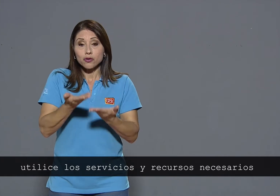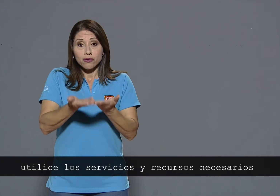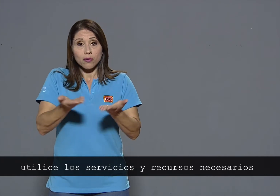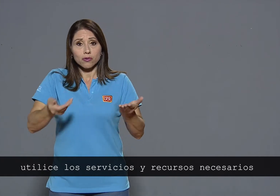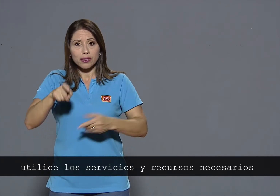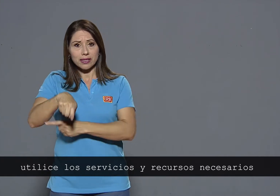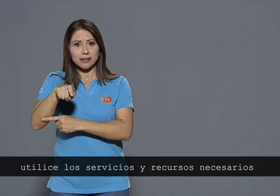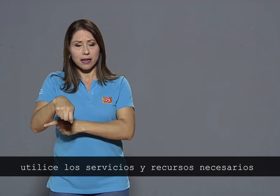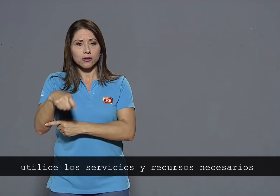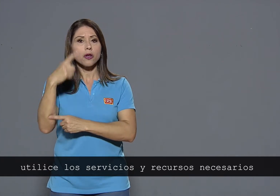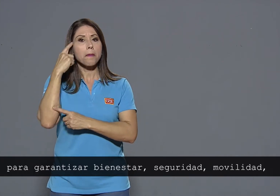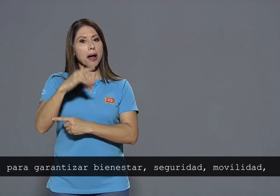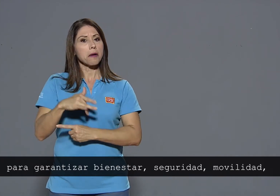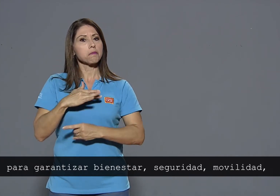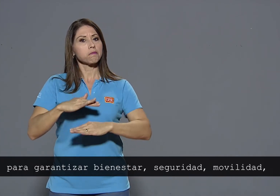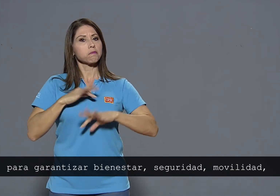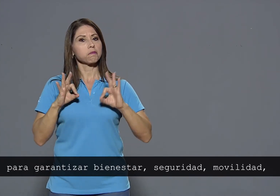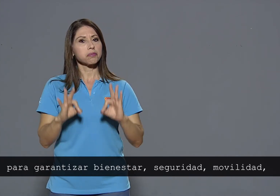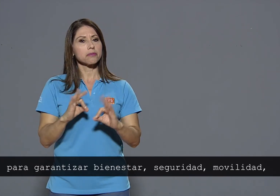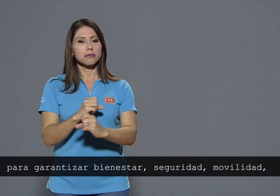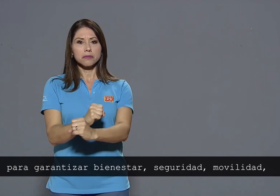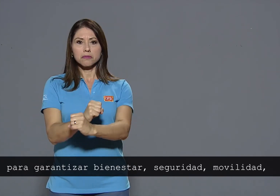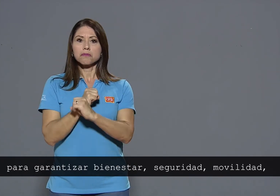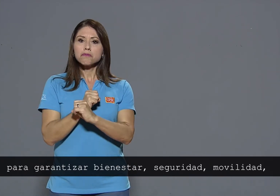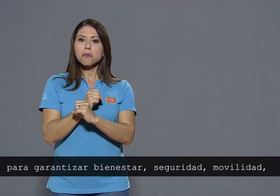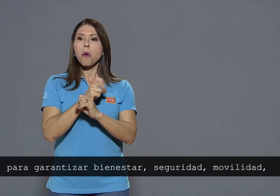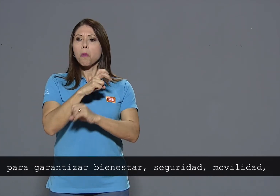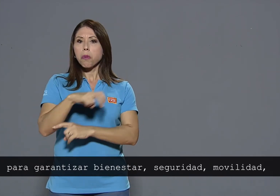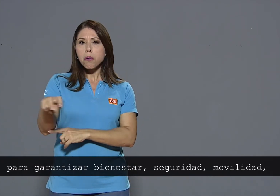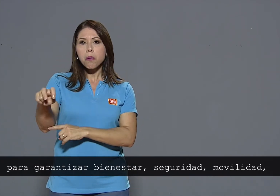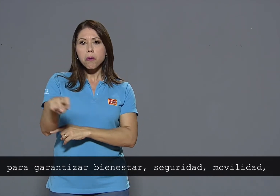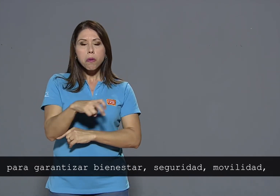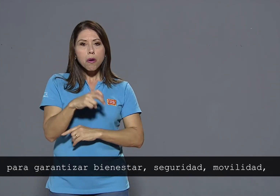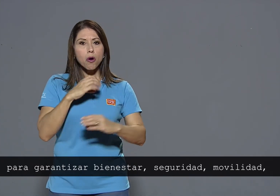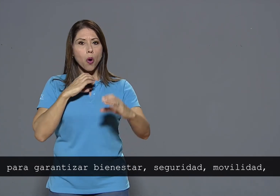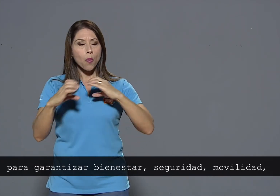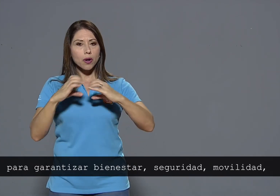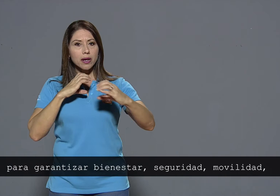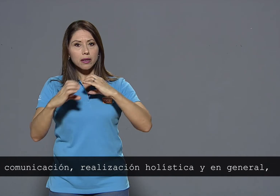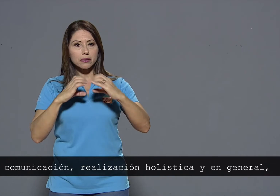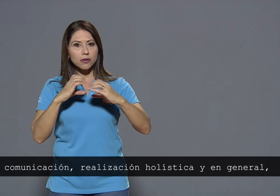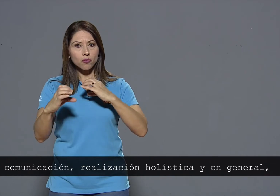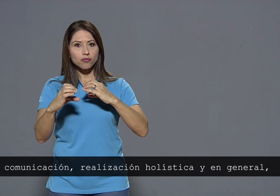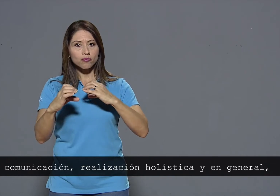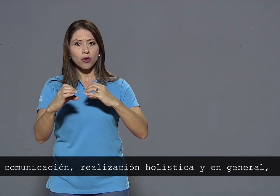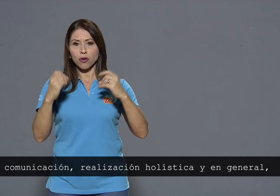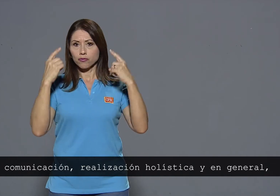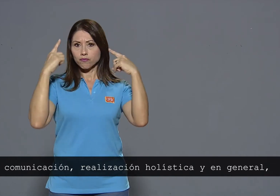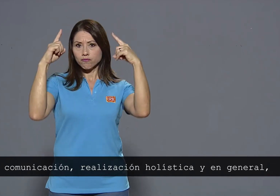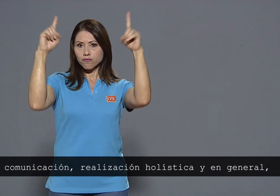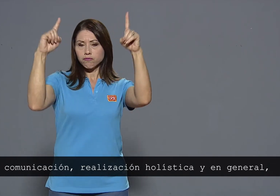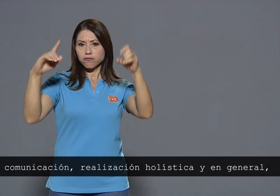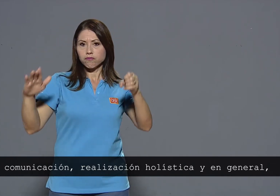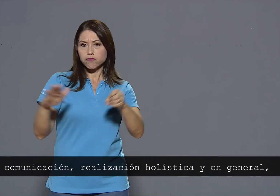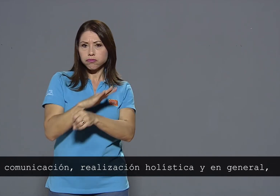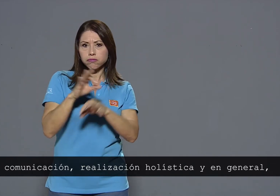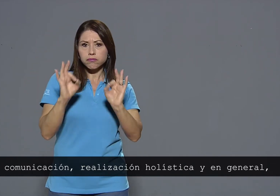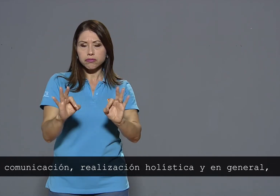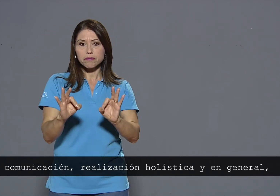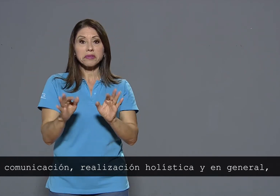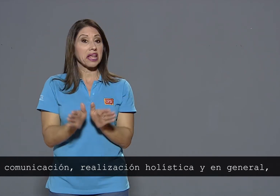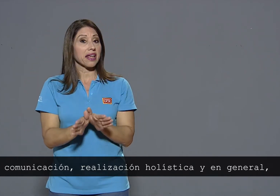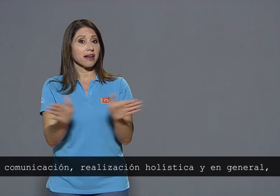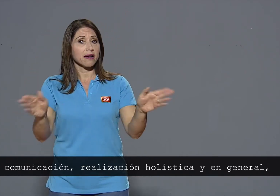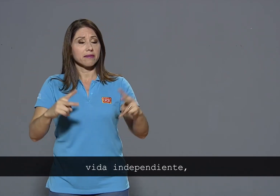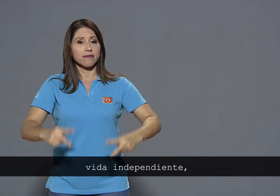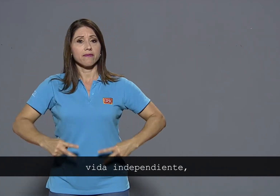servicios y recursos necesarios para garantizar bienestar, seguridad, movilidad, comunicación, realización holística